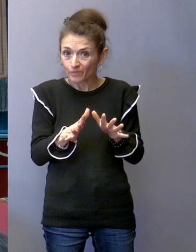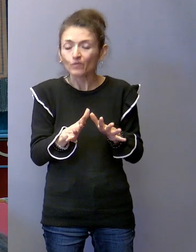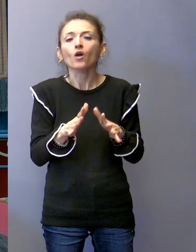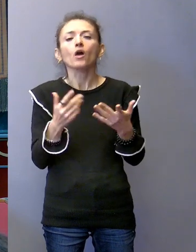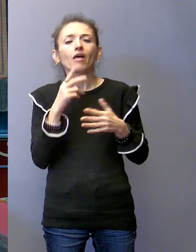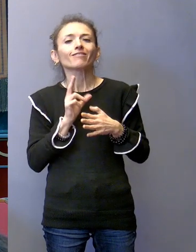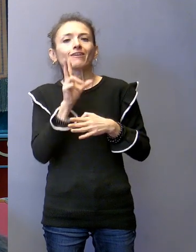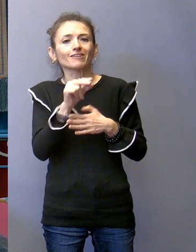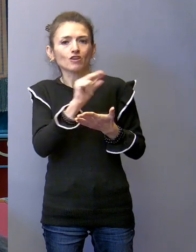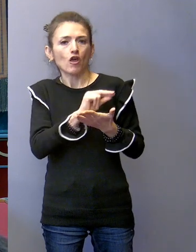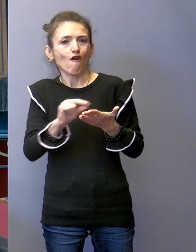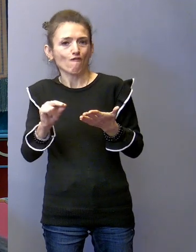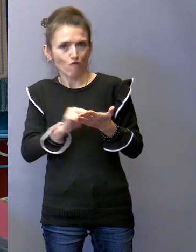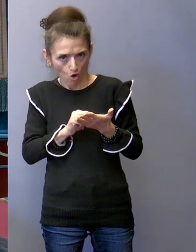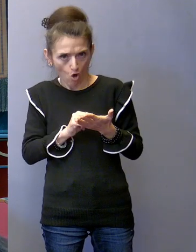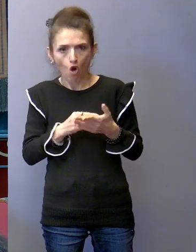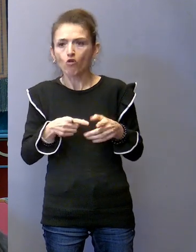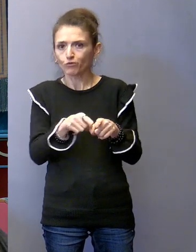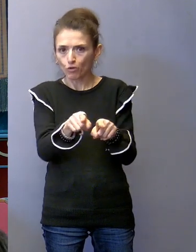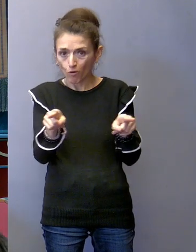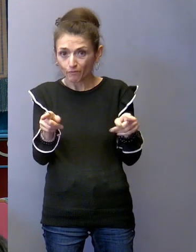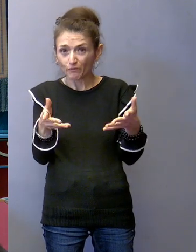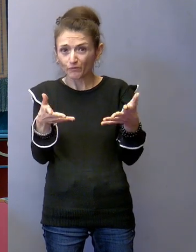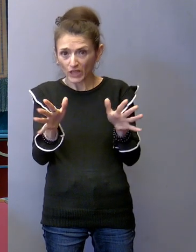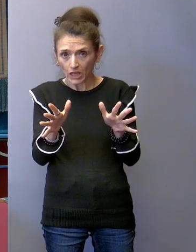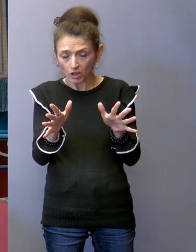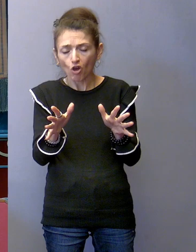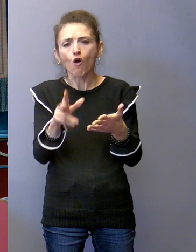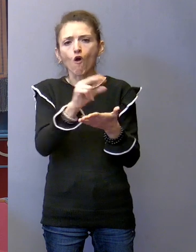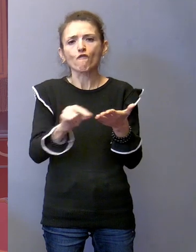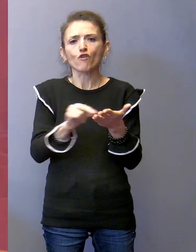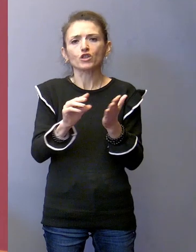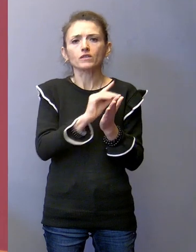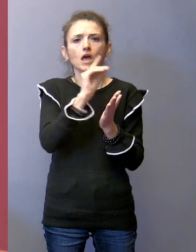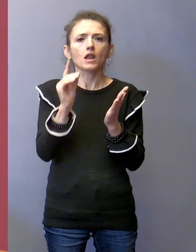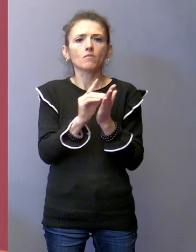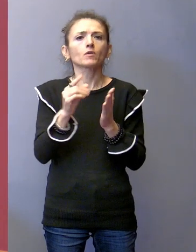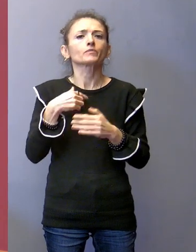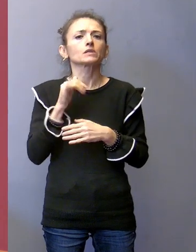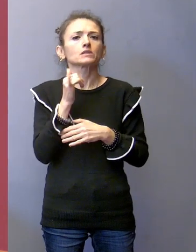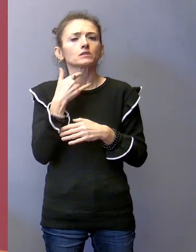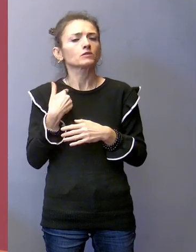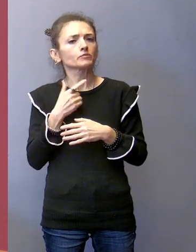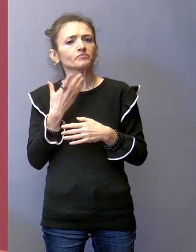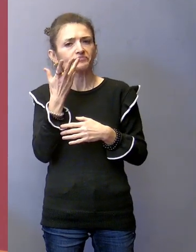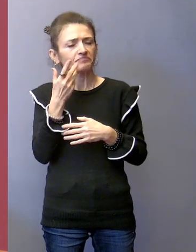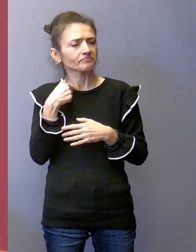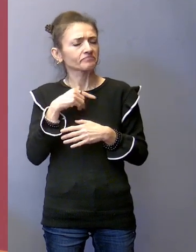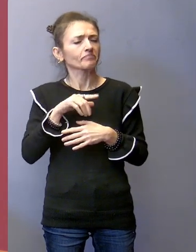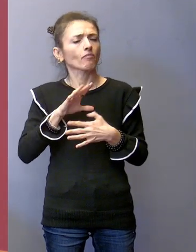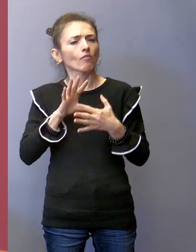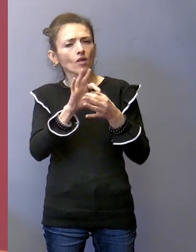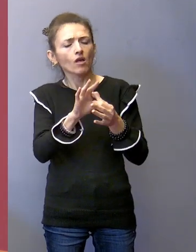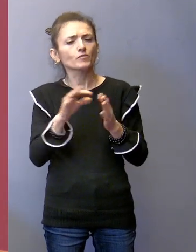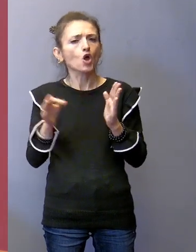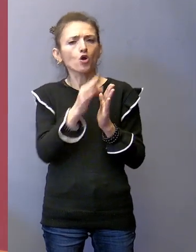delibera prego consigliere Crucioli Allora in discussione Sul sui numerosi ordini del giorno